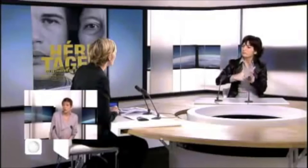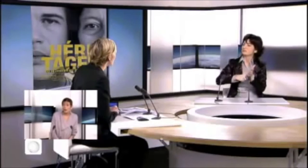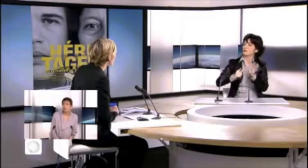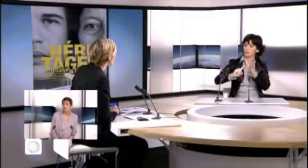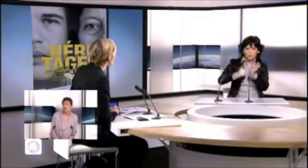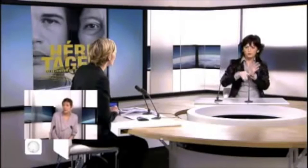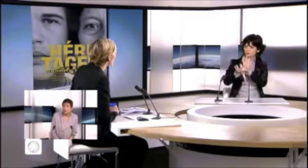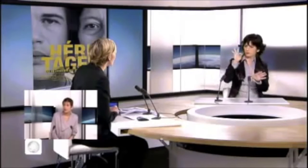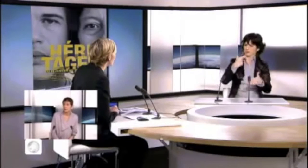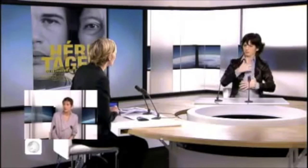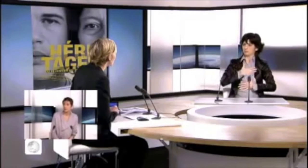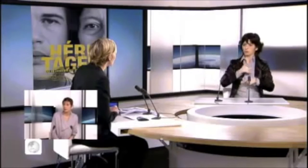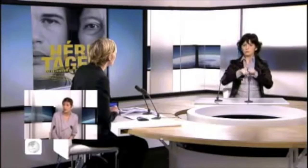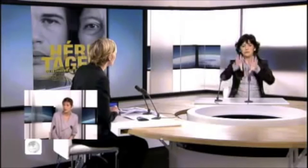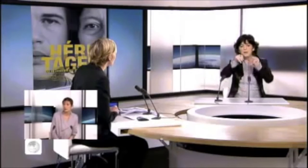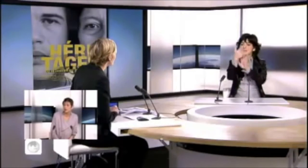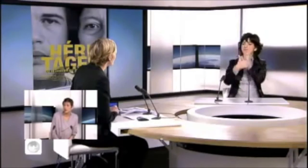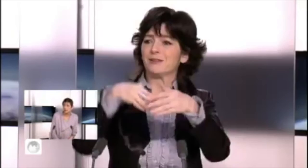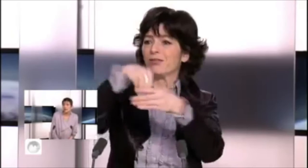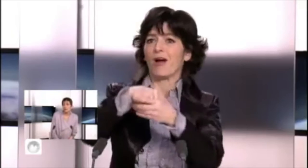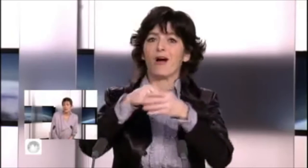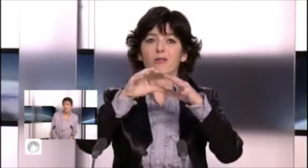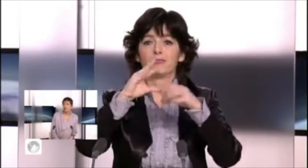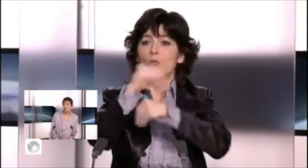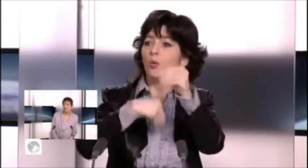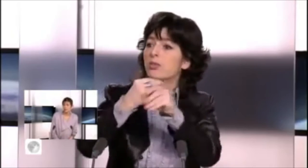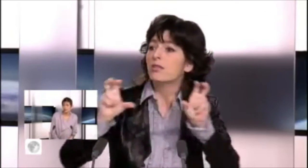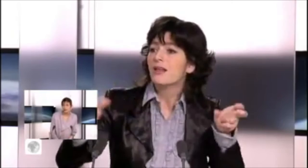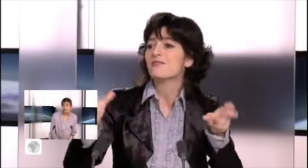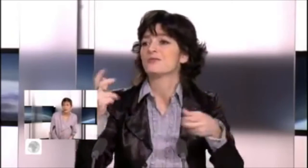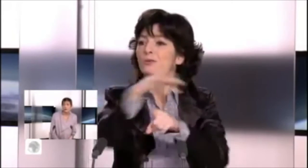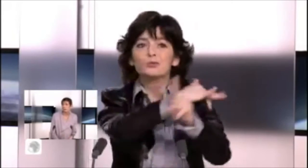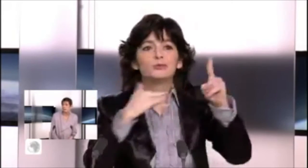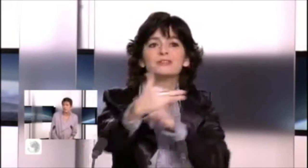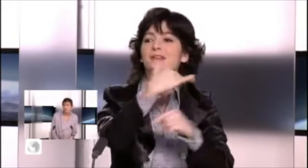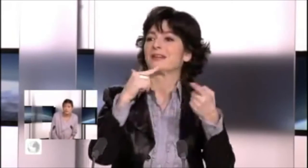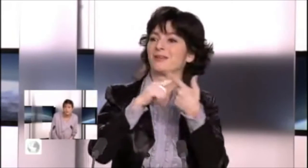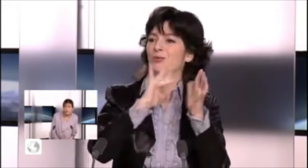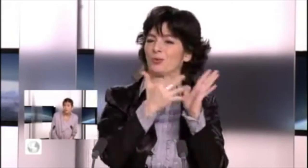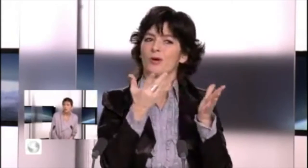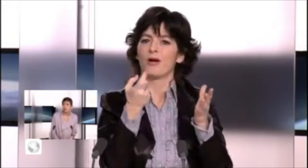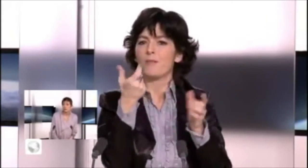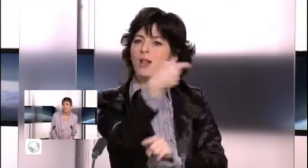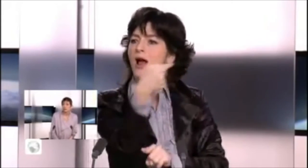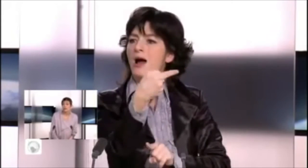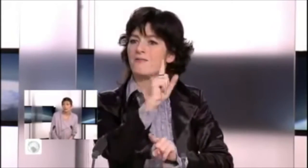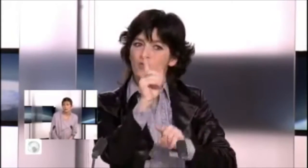de choisir la langue des signes, une éducation bilingue, et la place de la langue des signes se doit d'être dans tous les médias, dans notre société. Et c'est vrai